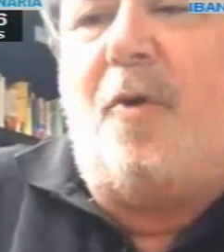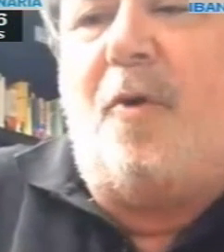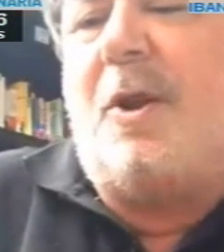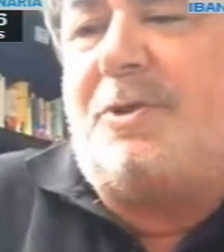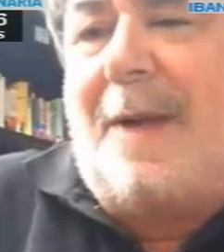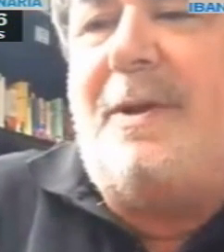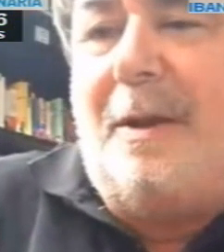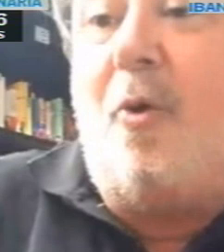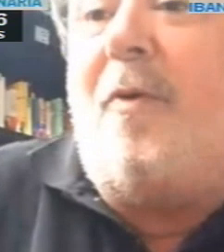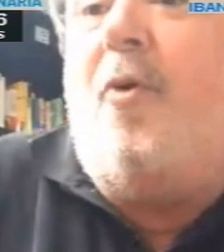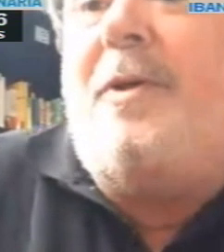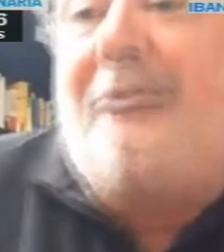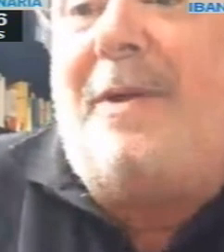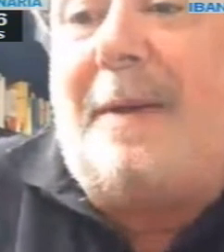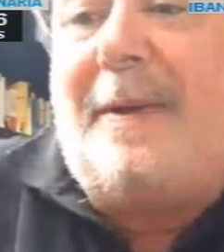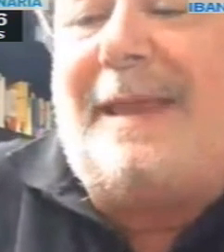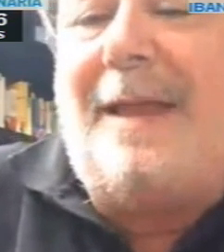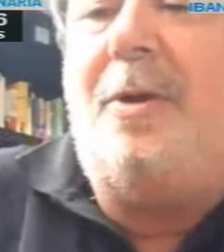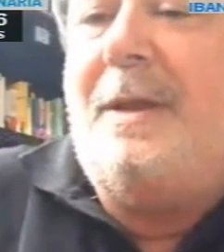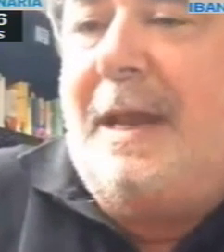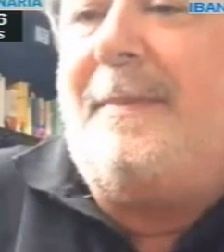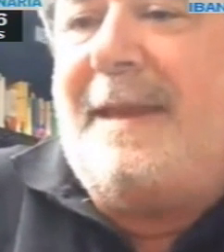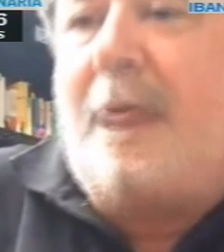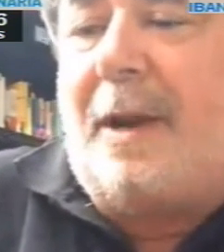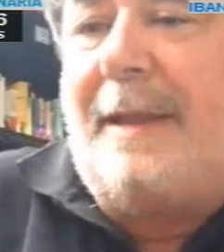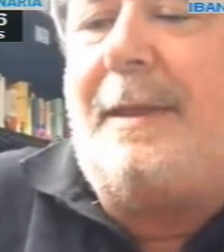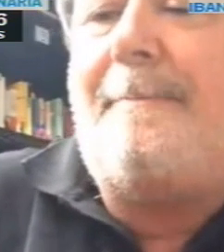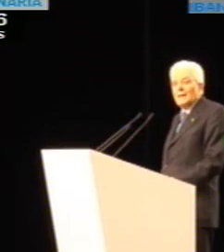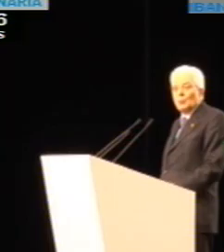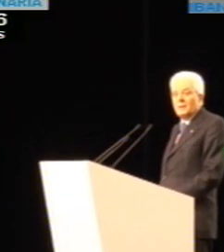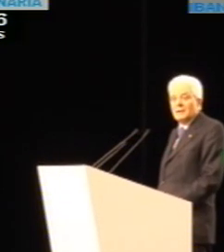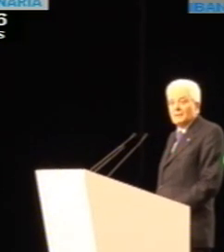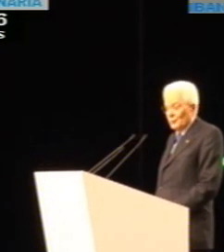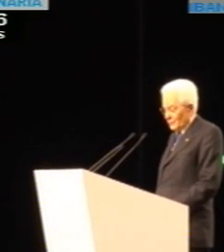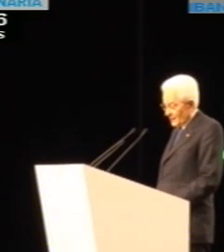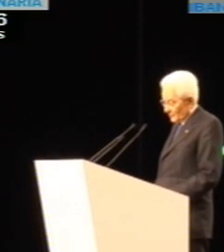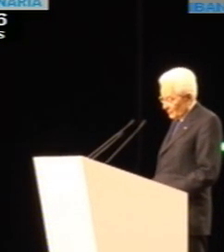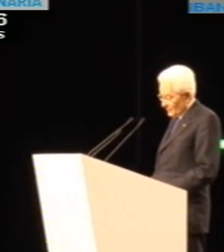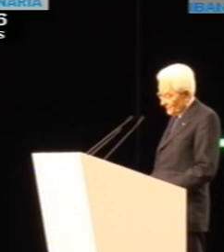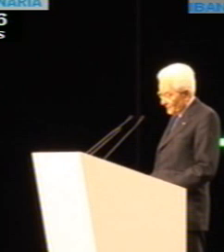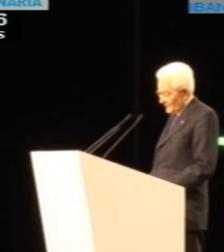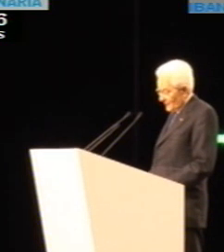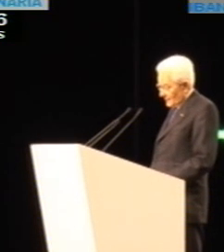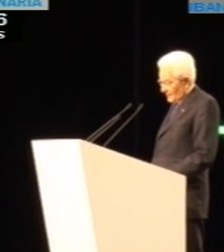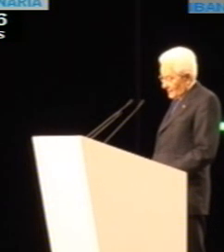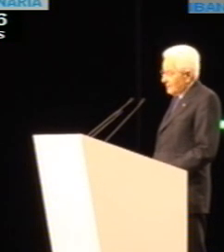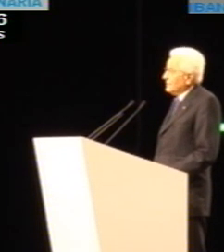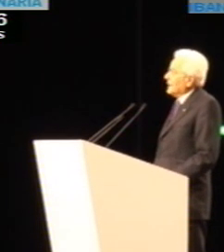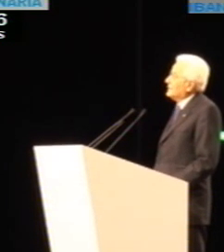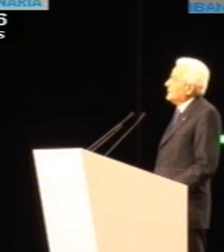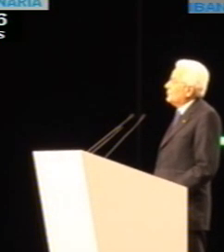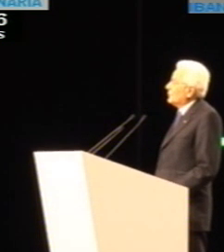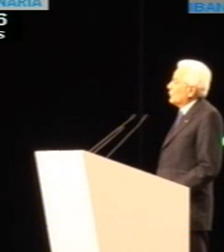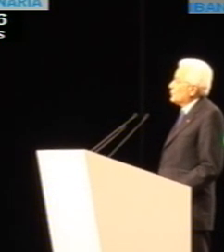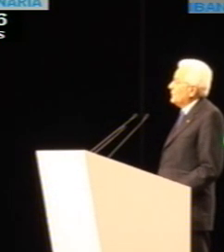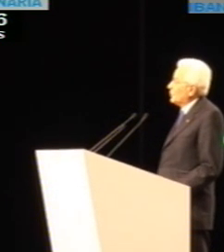1° maggio forse lo stiamo interpretando nella maniera corretta. Il Presidente della Repubblica Sergio Mattarella in fiera il